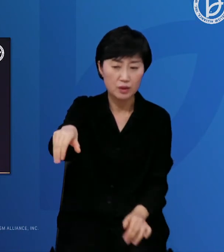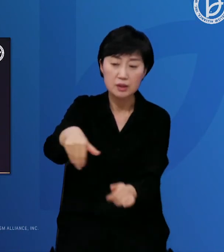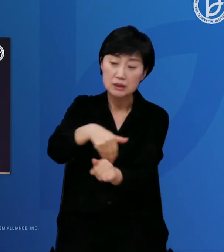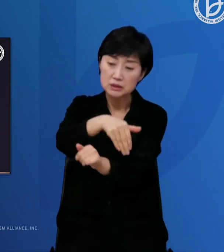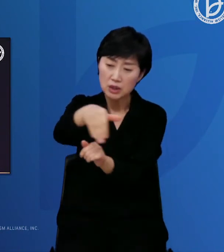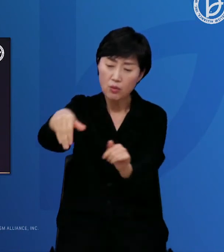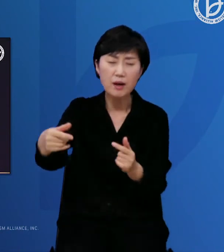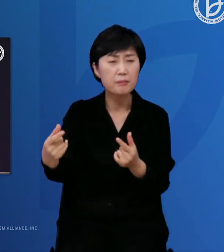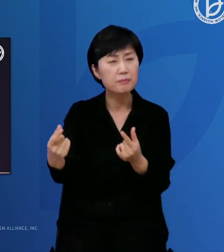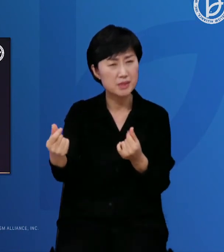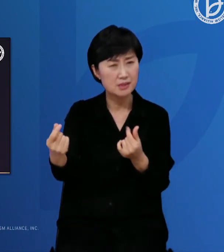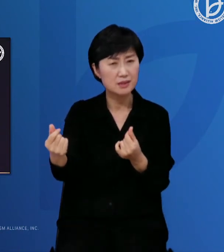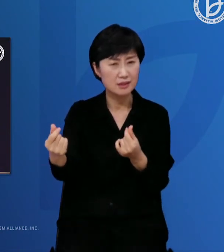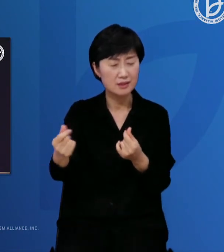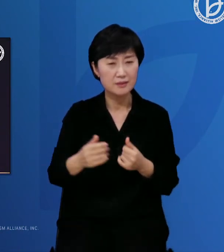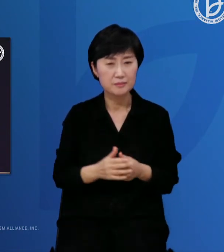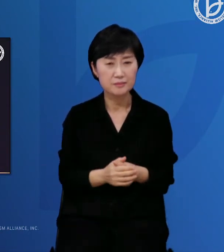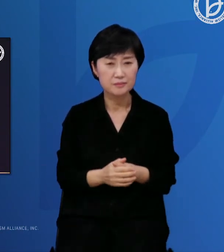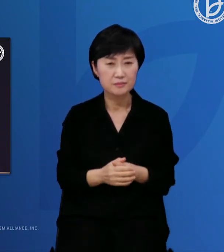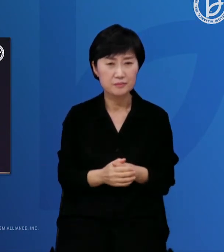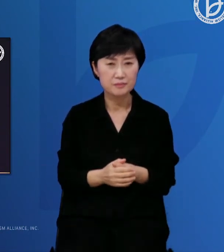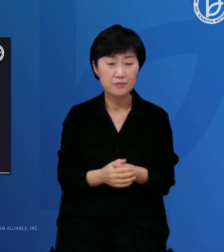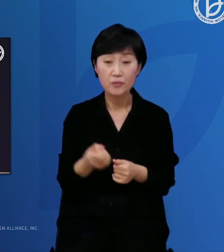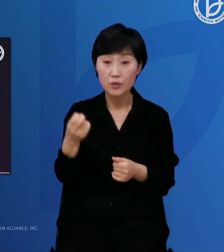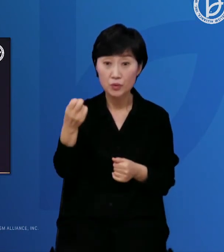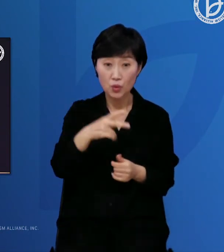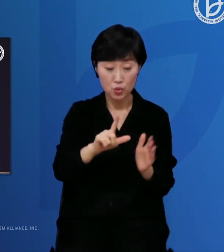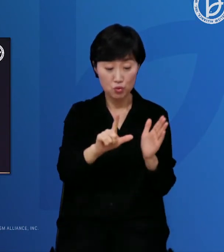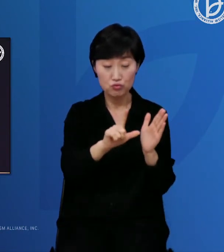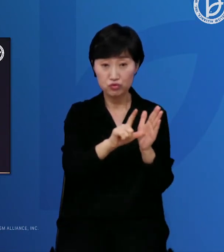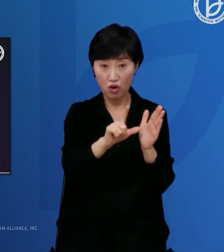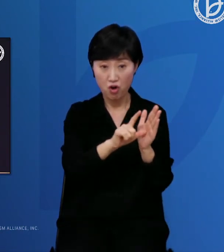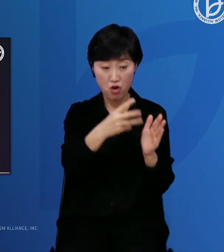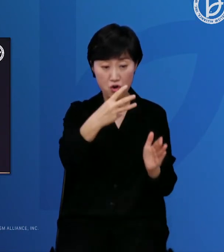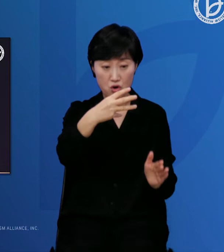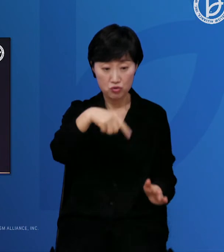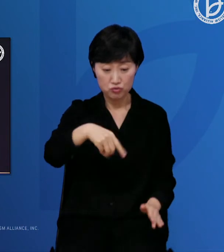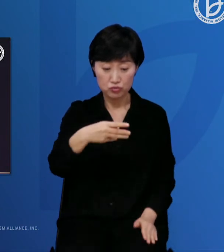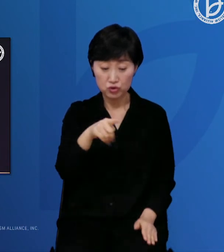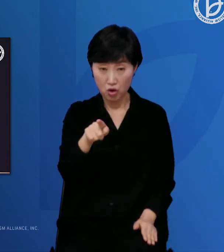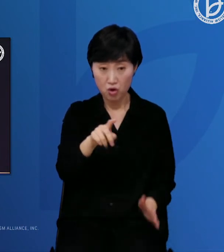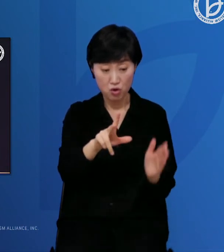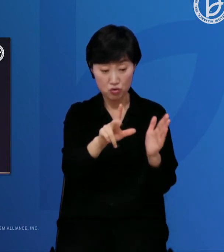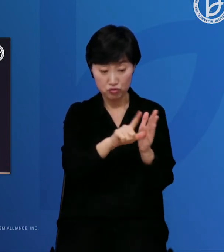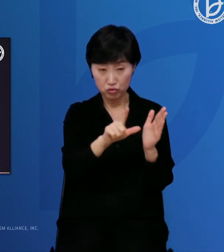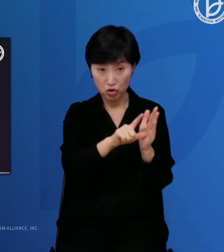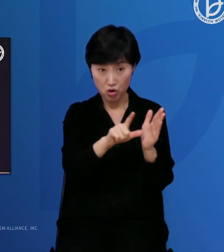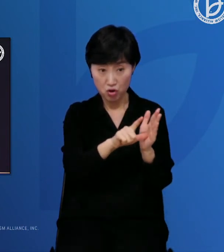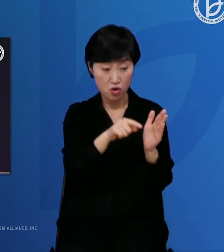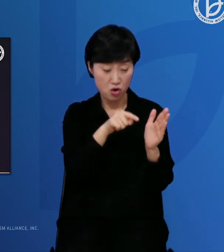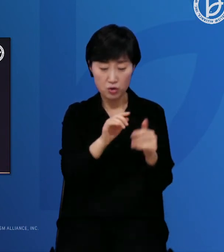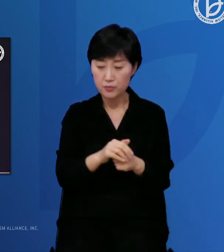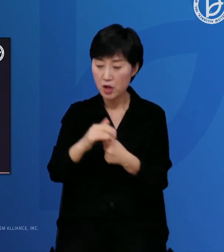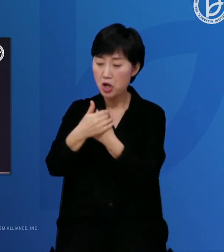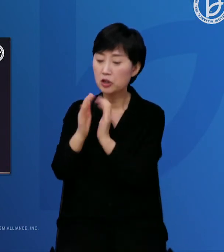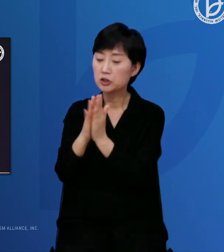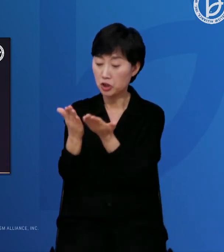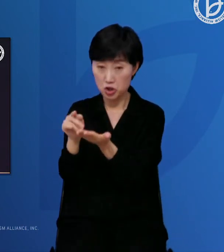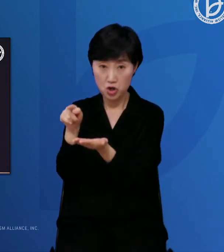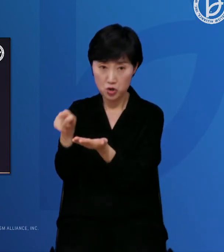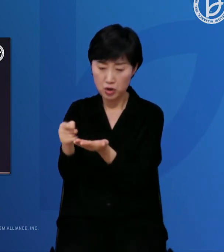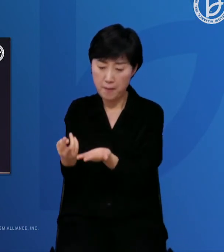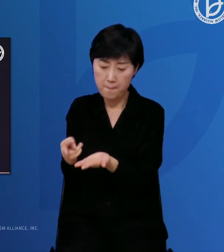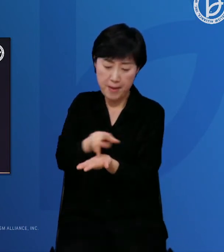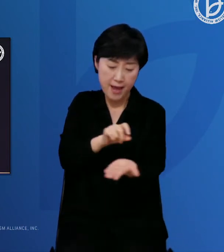I can go on no longer. 마틴 루터가 성경 번역한 그 성을 가봤습니다. I actually had the